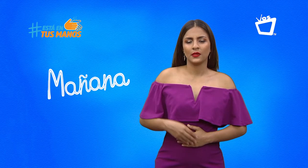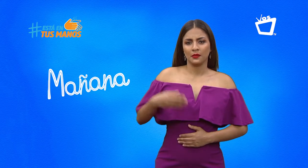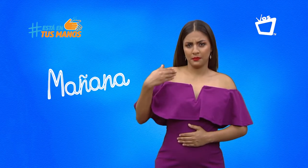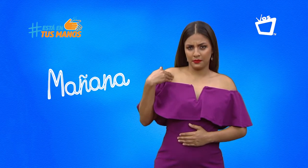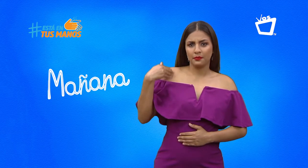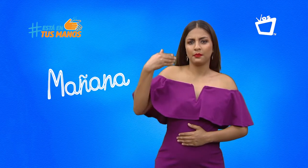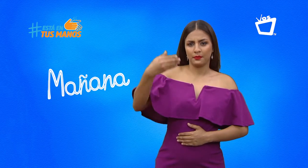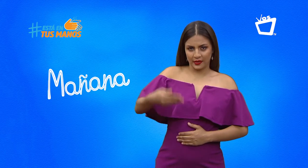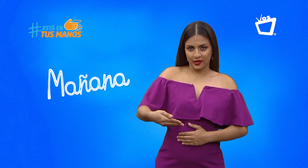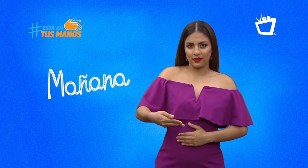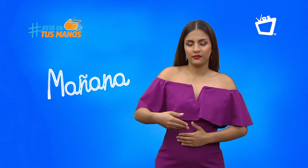mañana